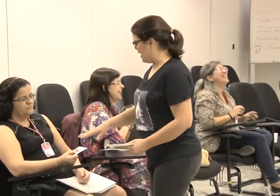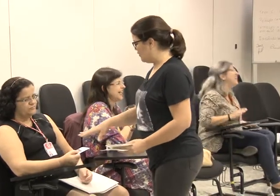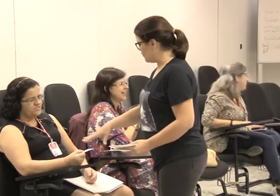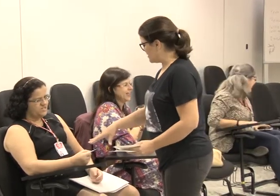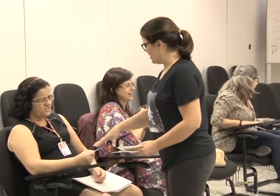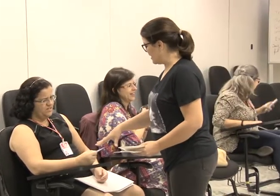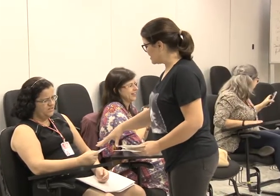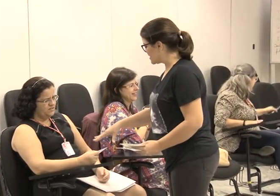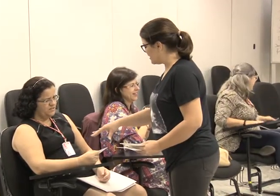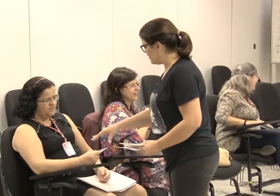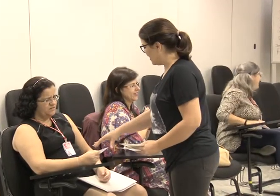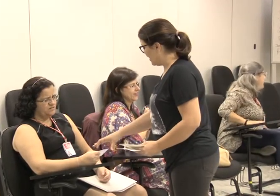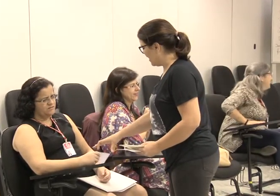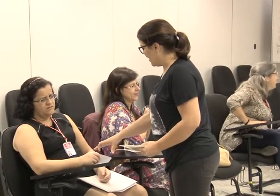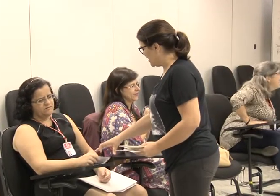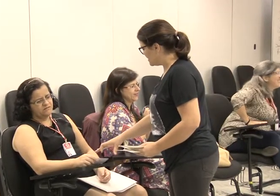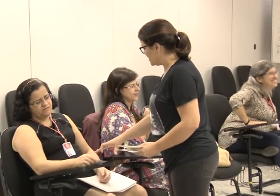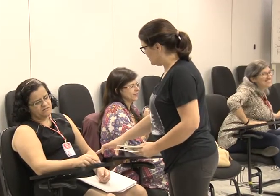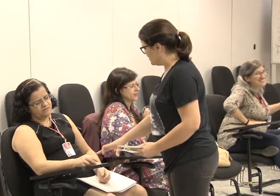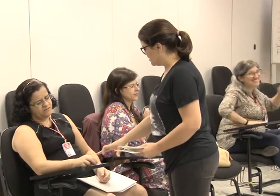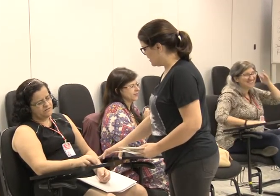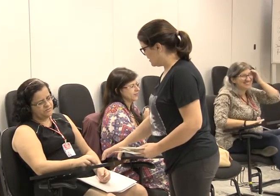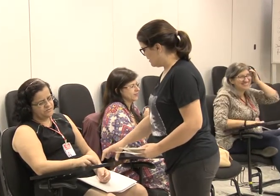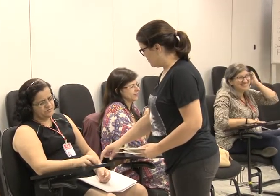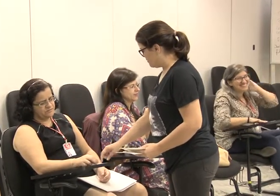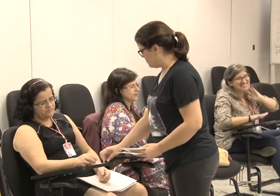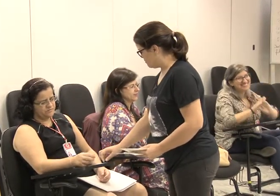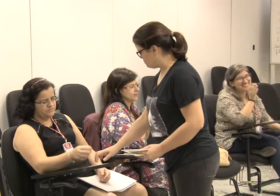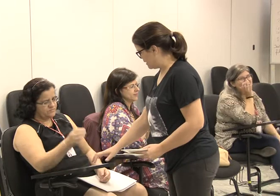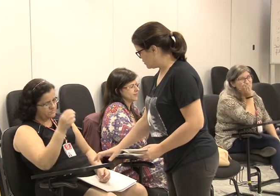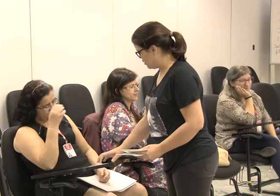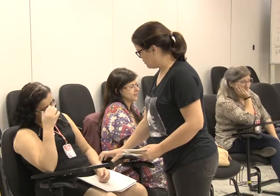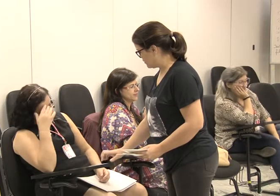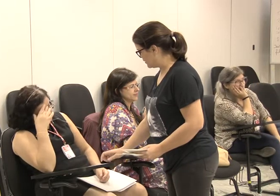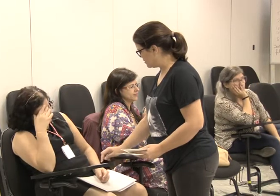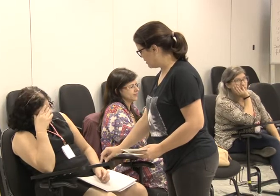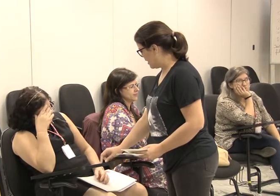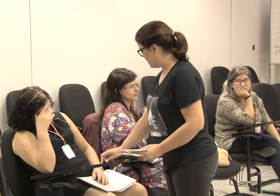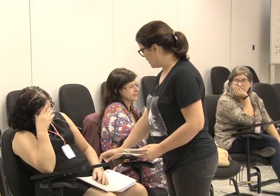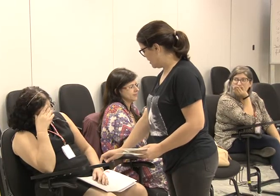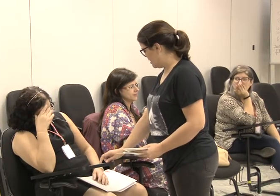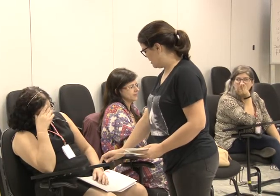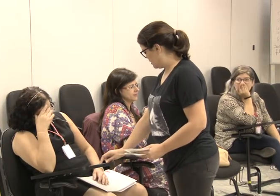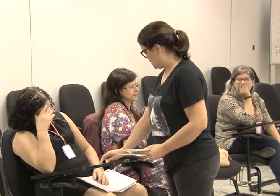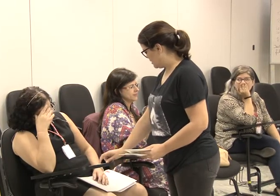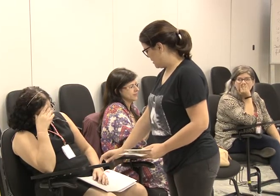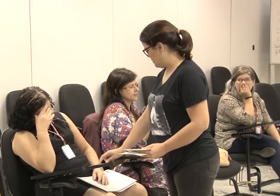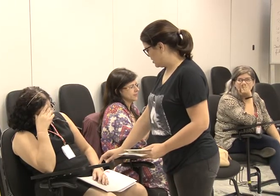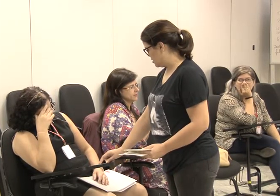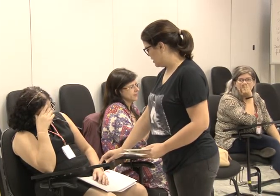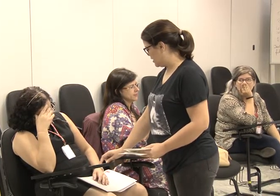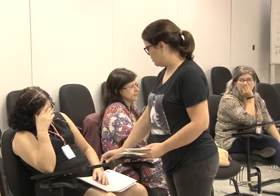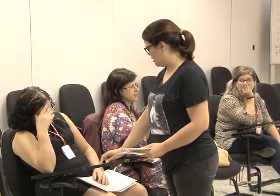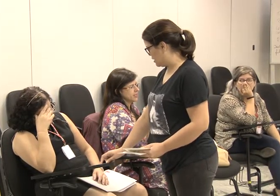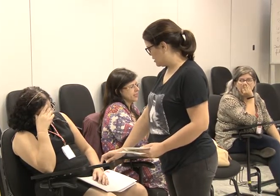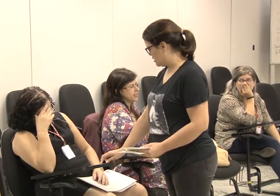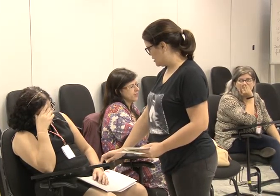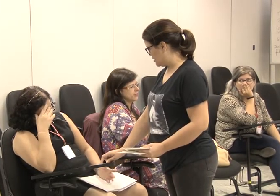Você vai ter que descrever essa pessoa para identificar. Quem você imagina que é o quê? Uma